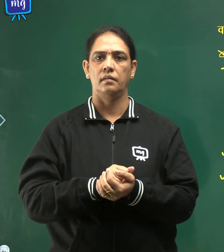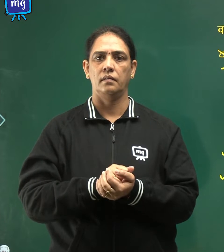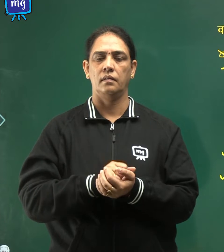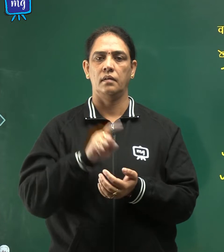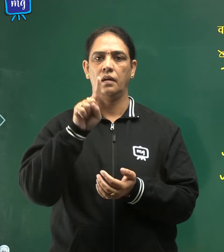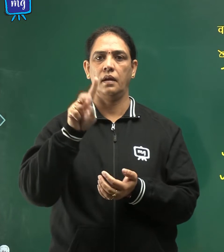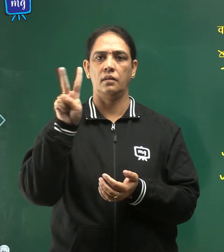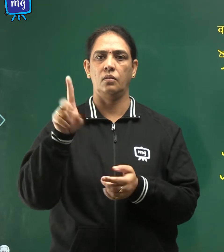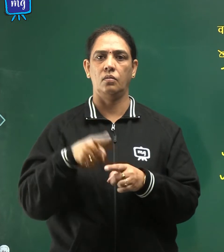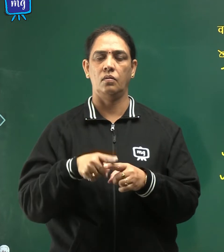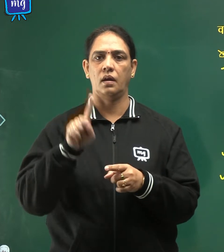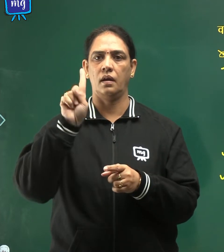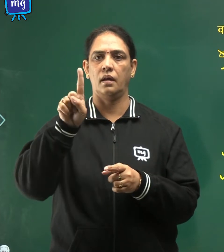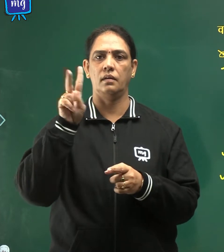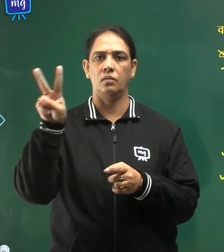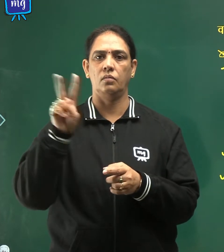12 गुणा 12